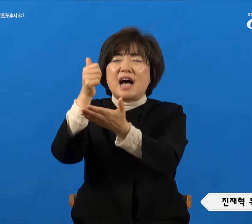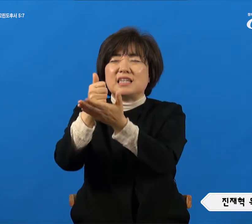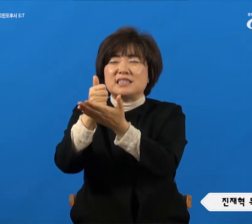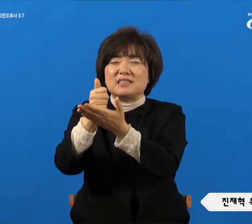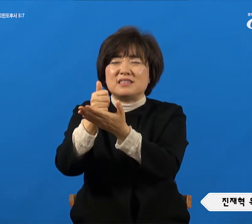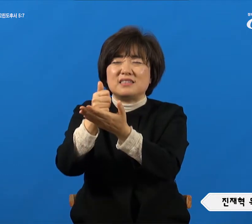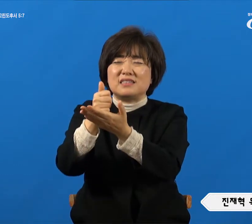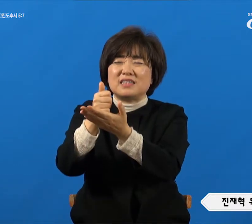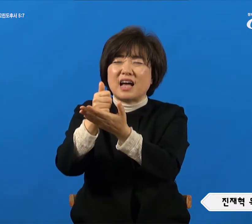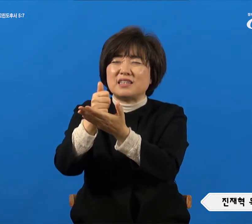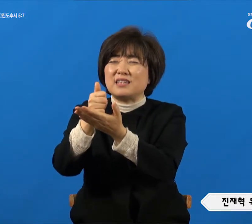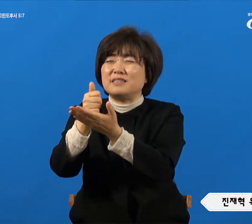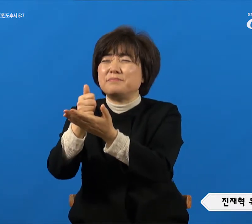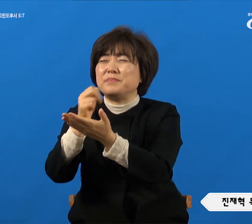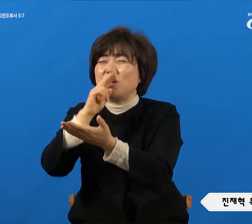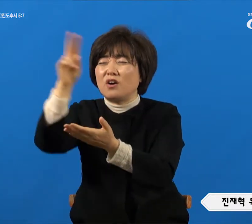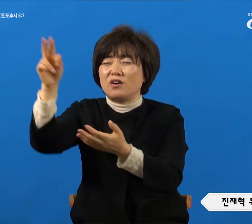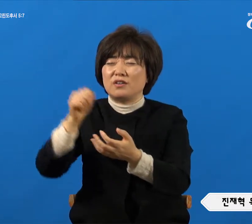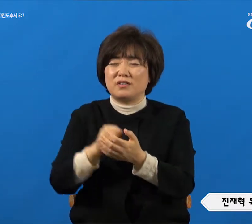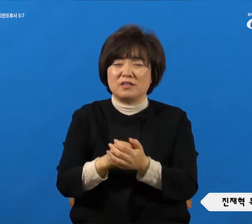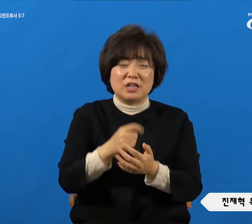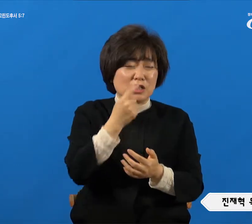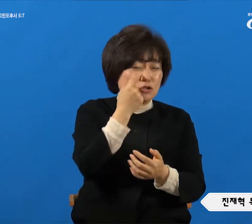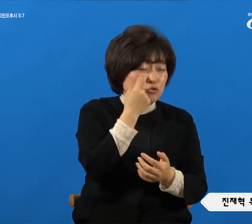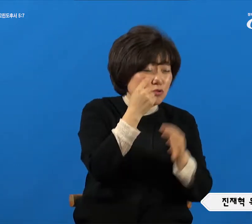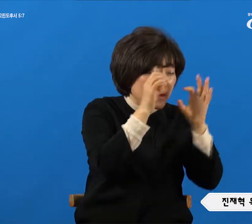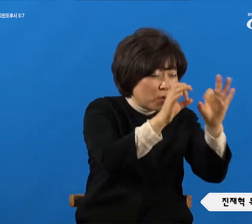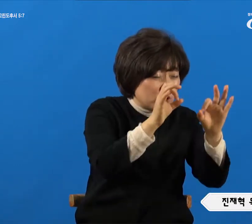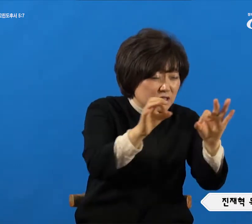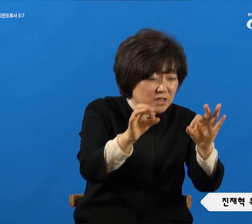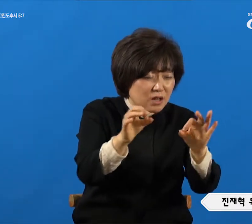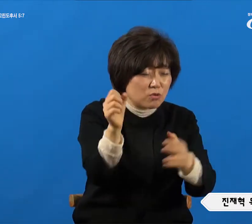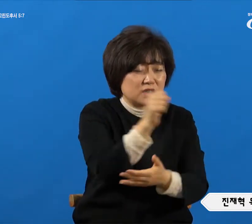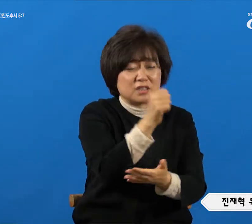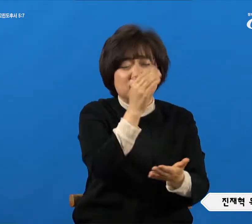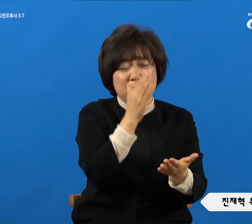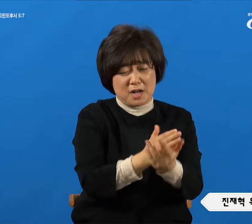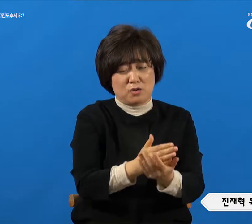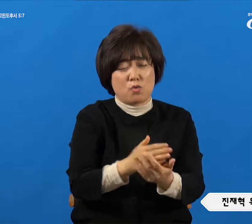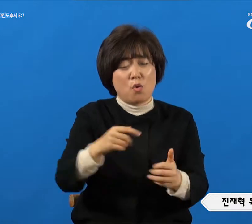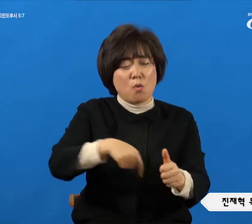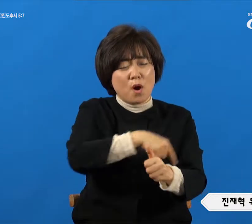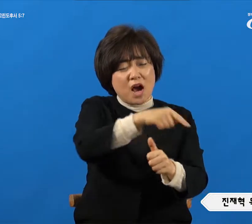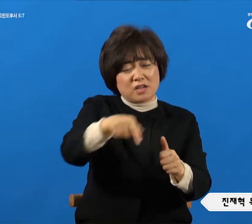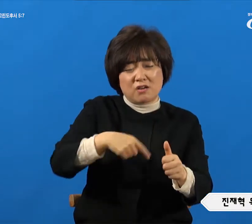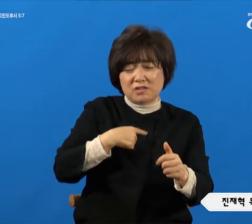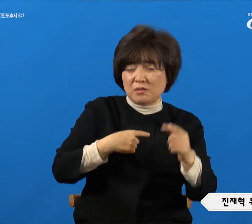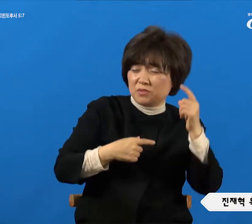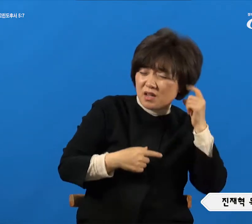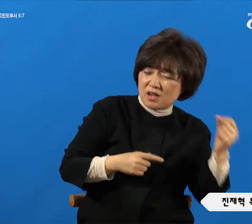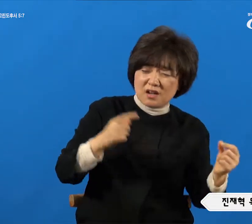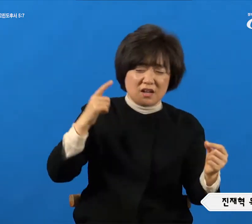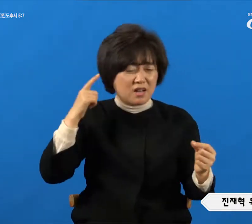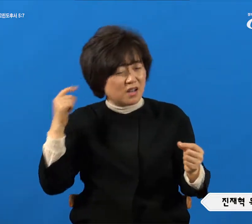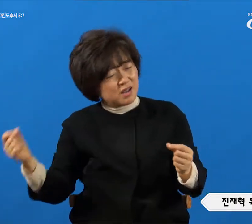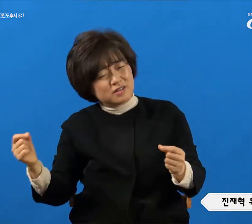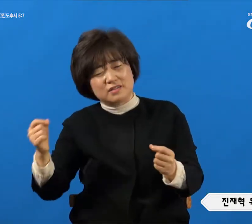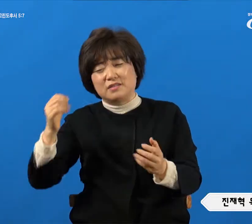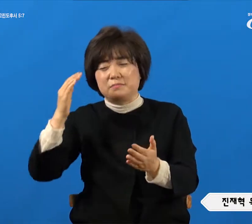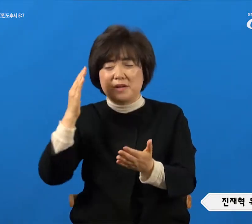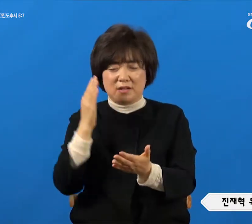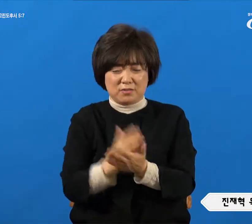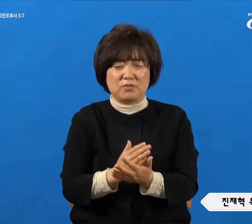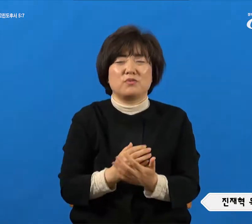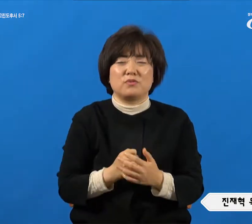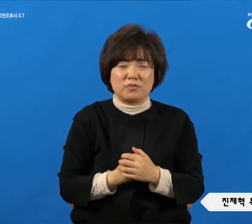대로 흔들리지 말게 하시고 환경이 우리를 결정하지 말게 하시고 사람들의 이야기가 우리를 결정하지